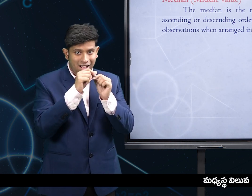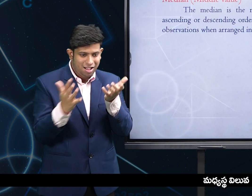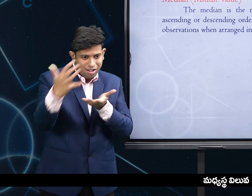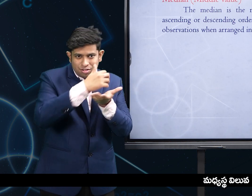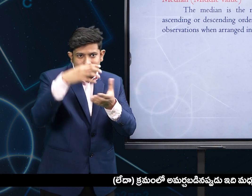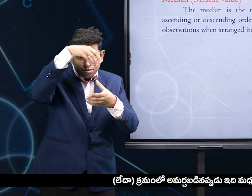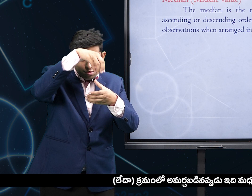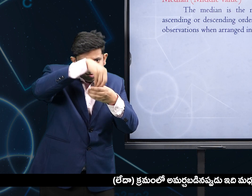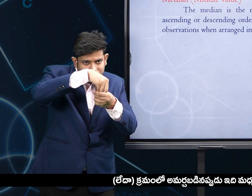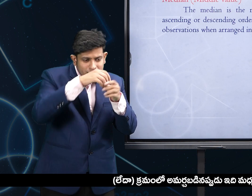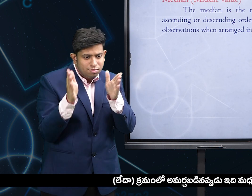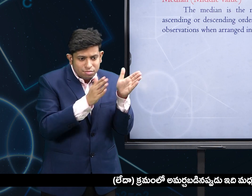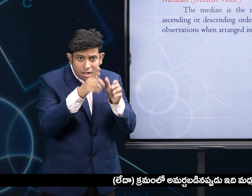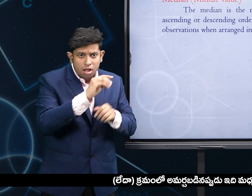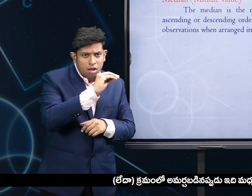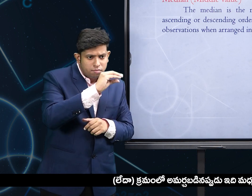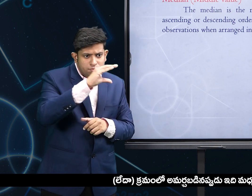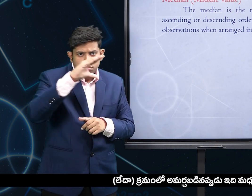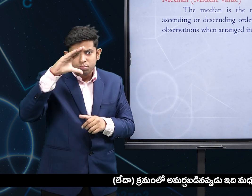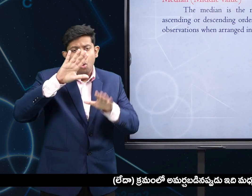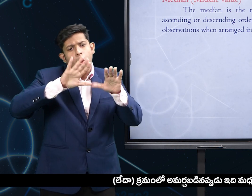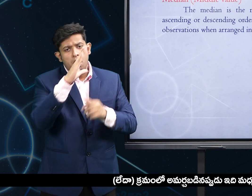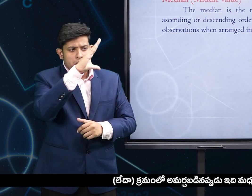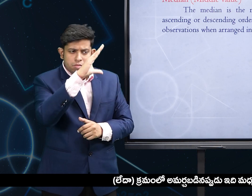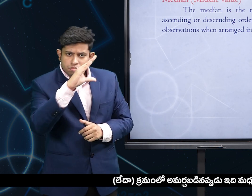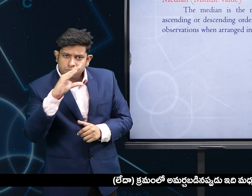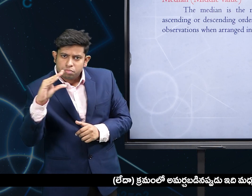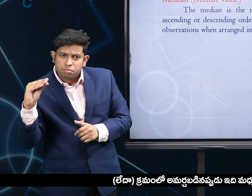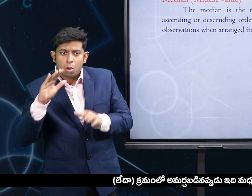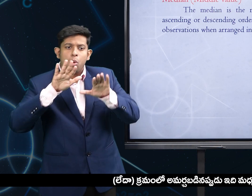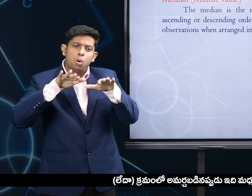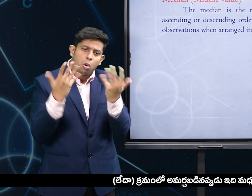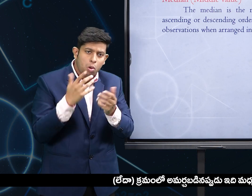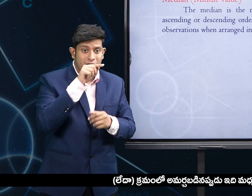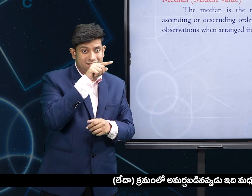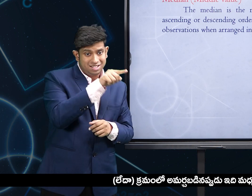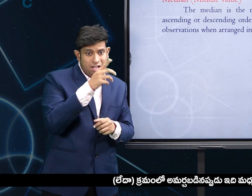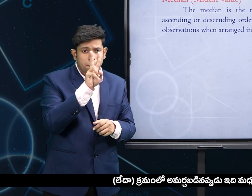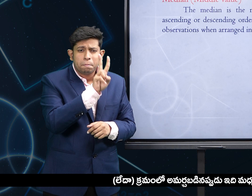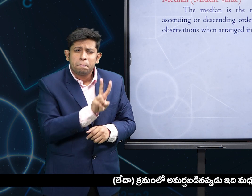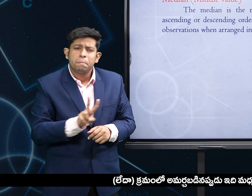విలువ, లేదా క్రమంలో అమర్చబడినప్పుడు ఇది మధ్య చాలా పరిశీలనల విలువ.